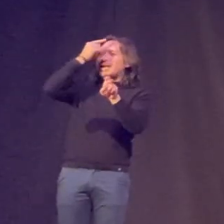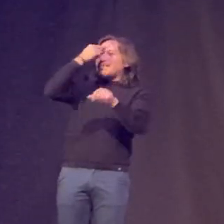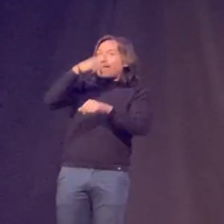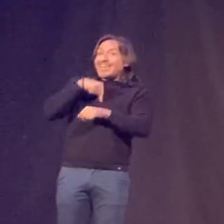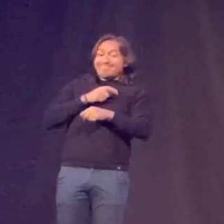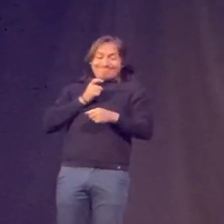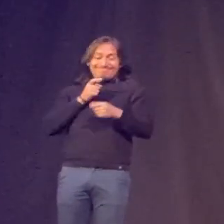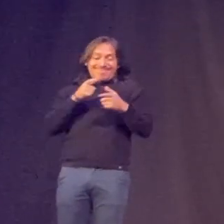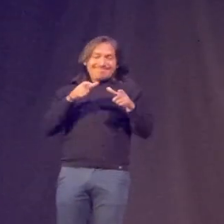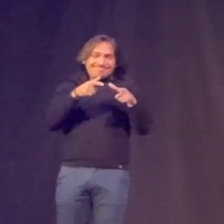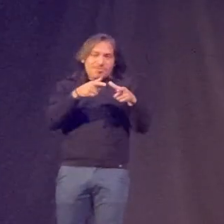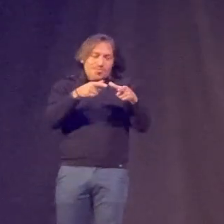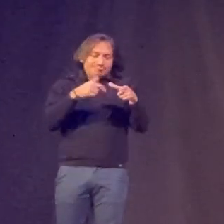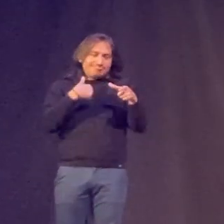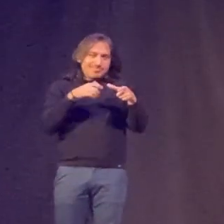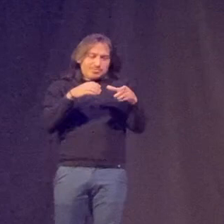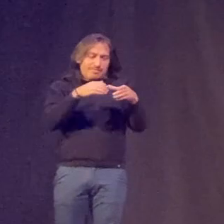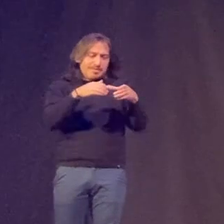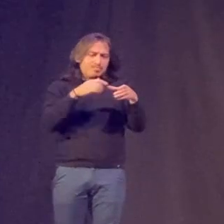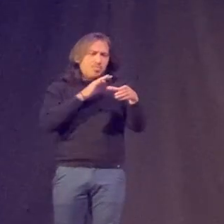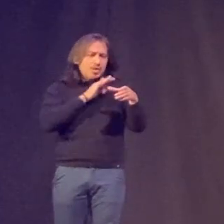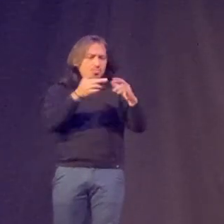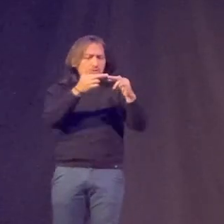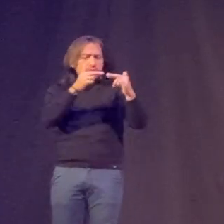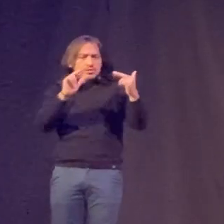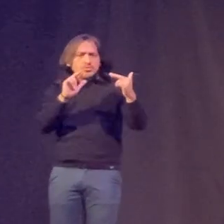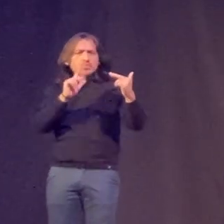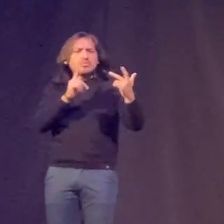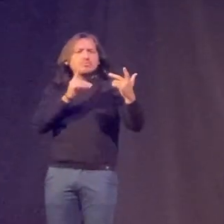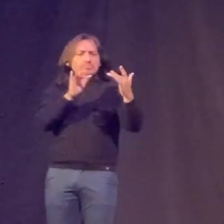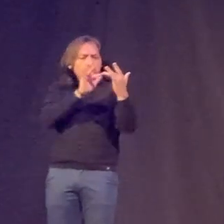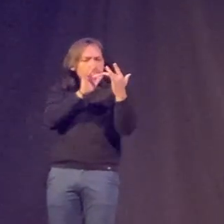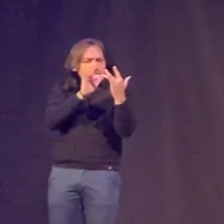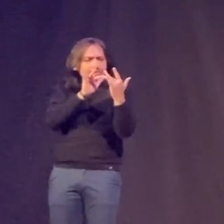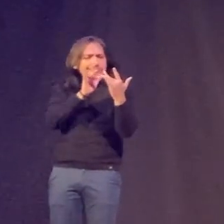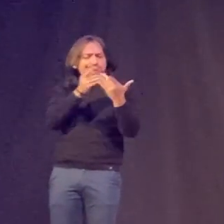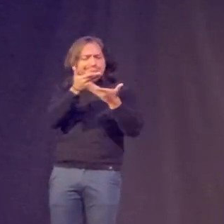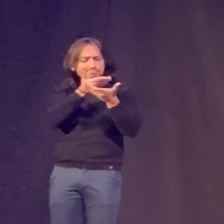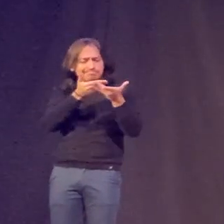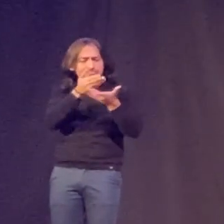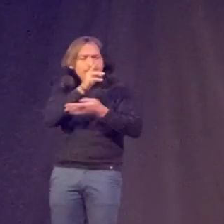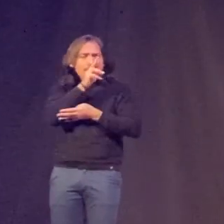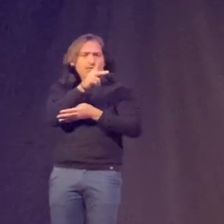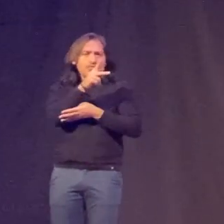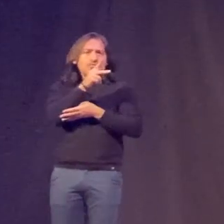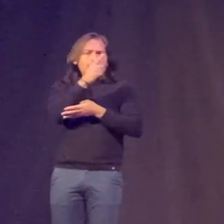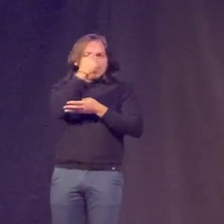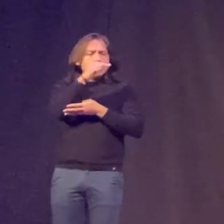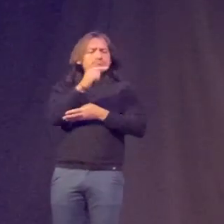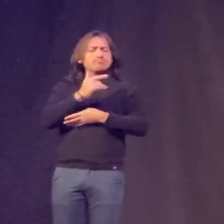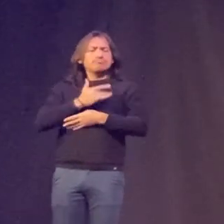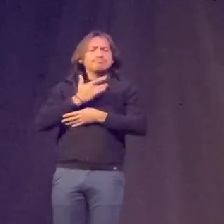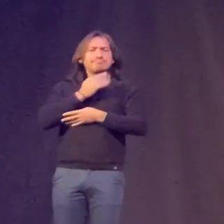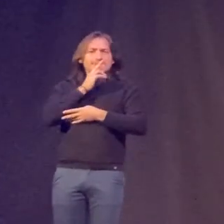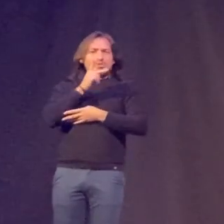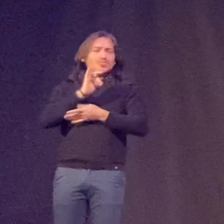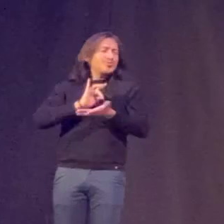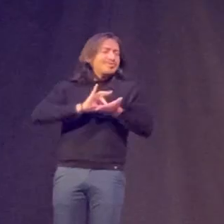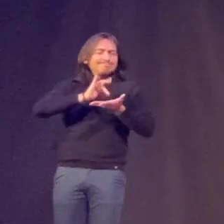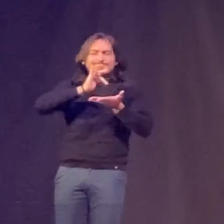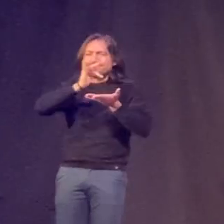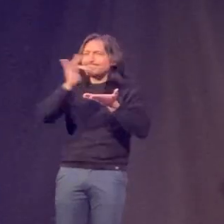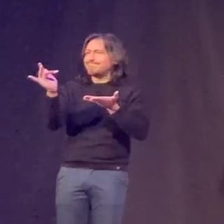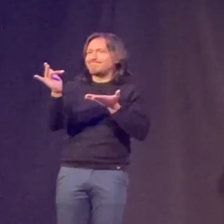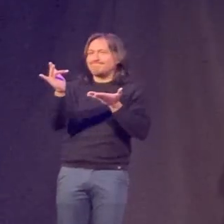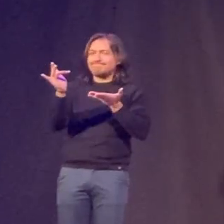que puedan tener mejores vínculos, para poder tener mejor seguridad y bienestar para todas las personas. Muchas, muchas